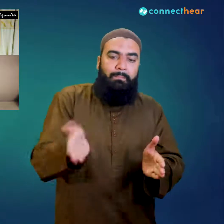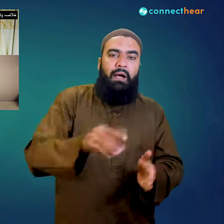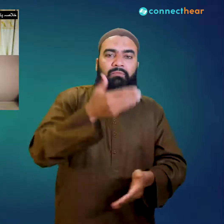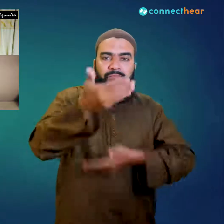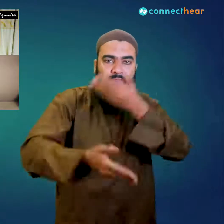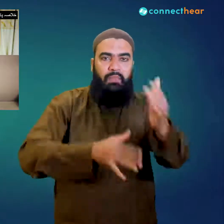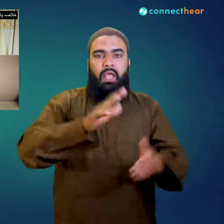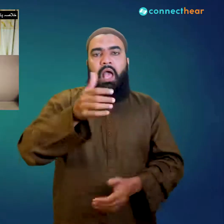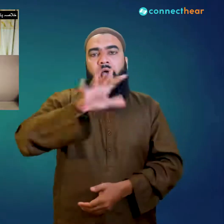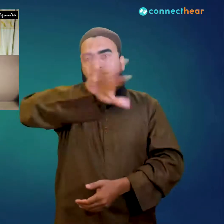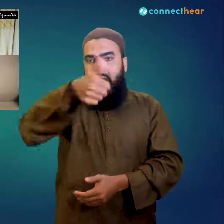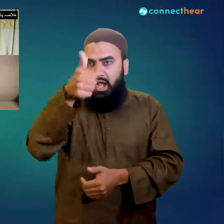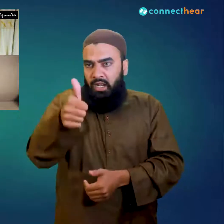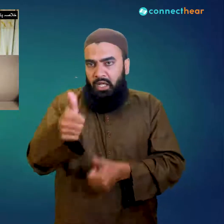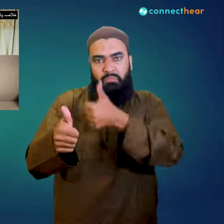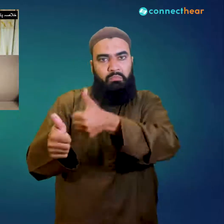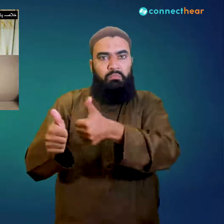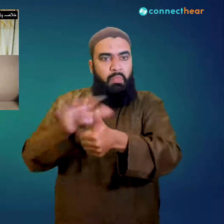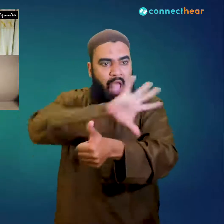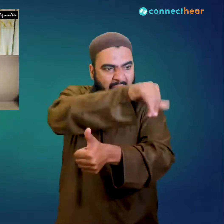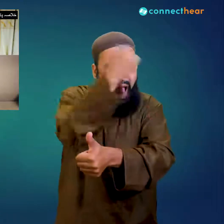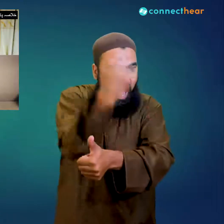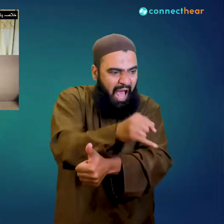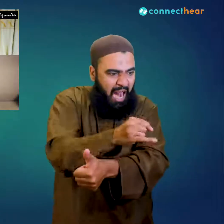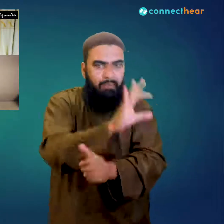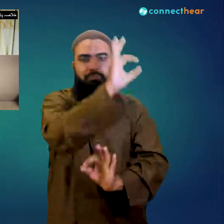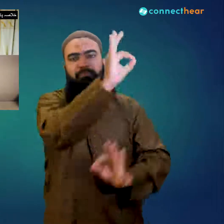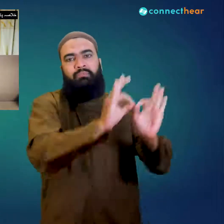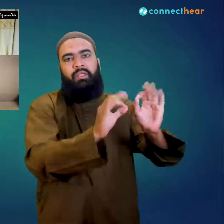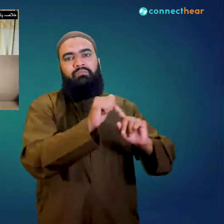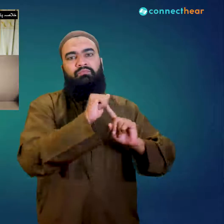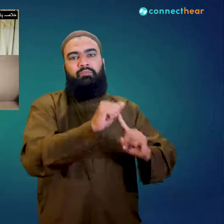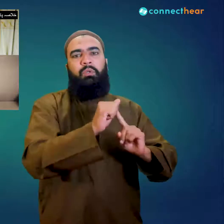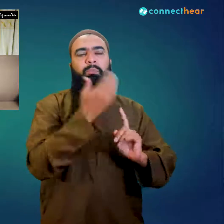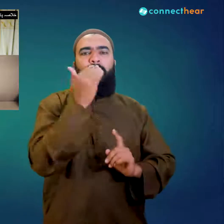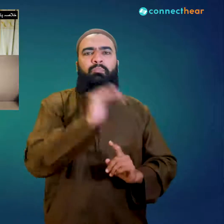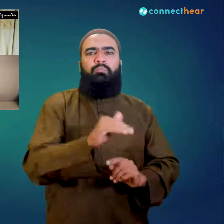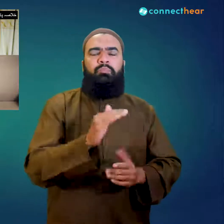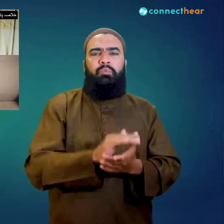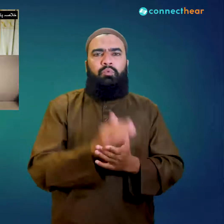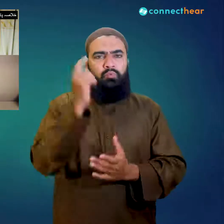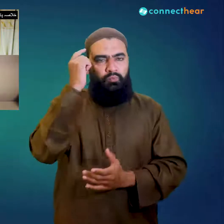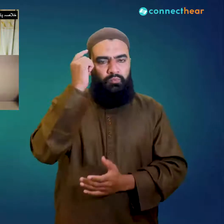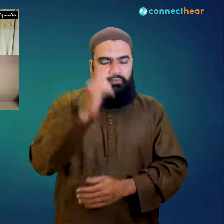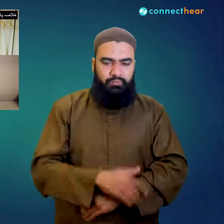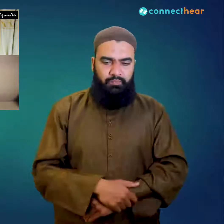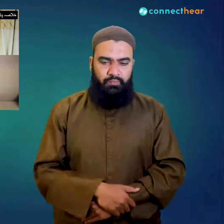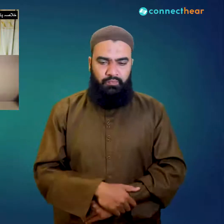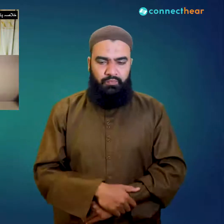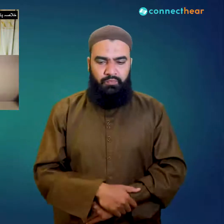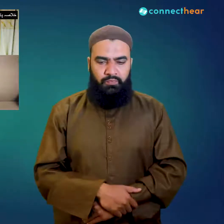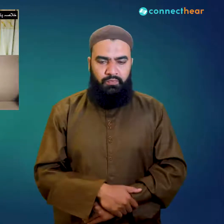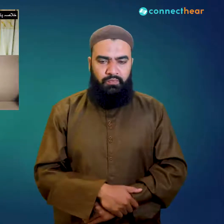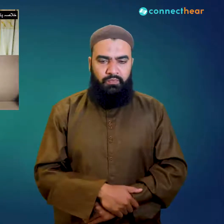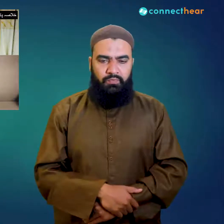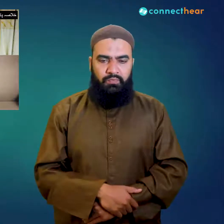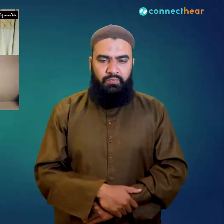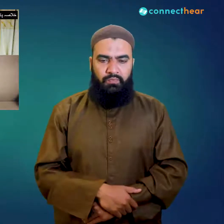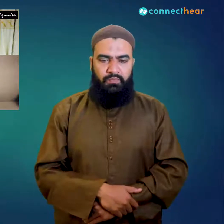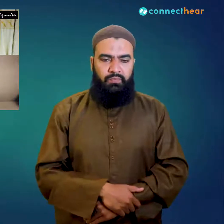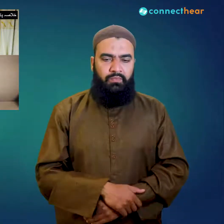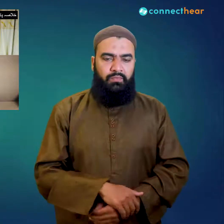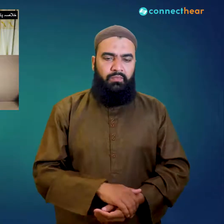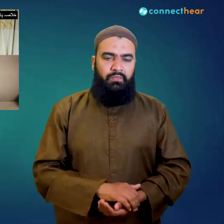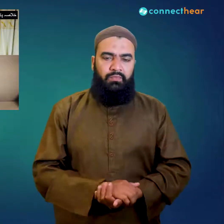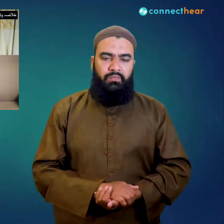انما حرم علیکم المیتۃ والدم ولحم الخنزیر، یہ حرام کی تفصیل بیان کر دی گئی۔ تو اس میں بھی جو چیزیں اللہ